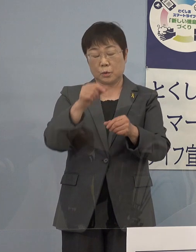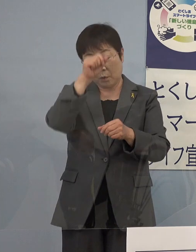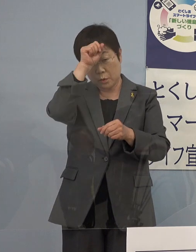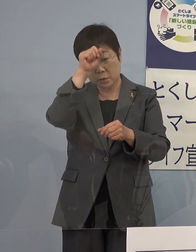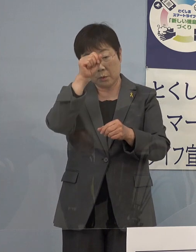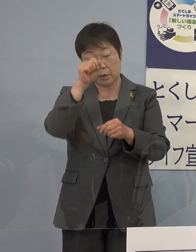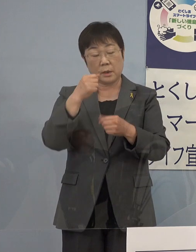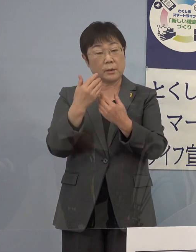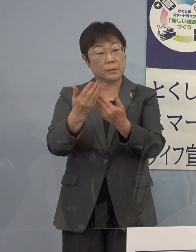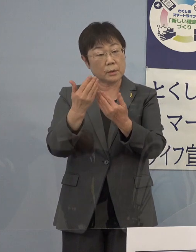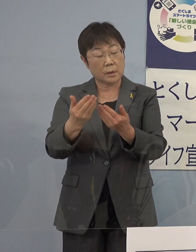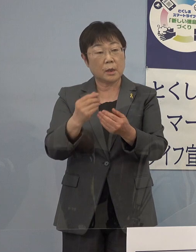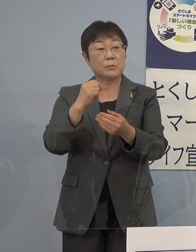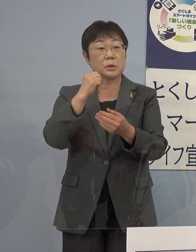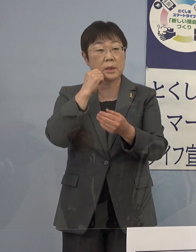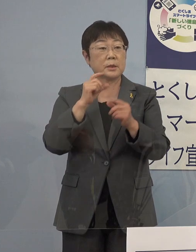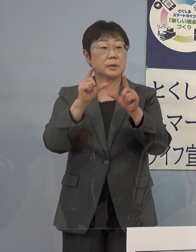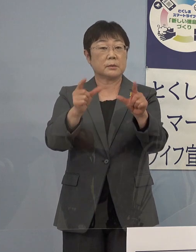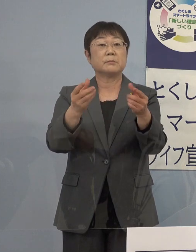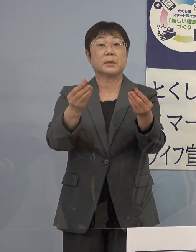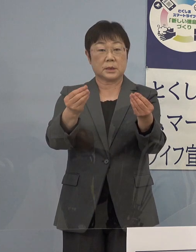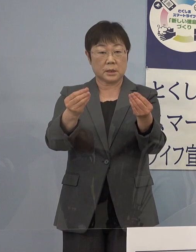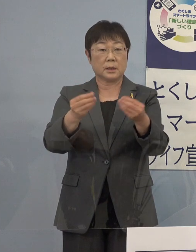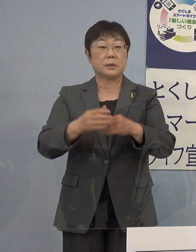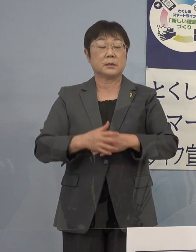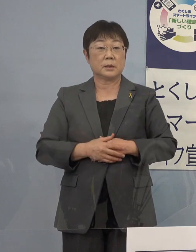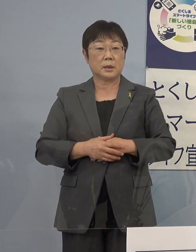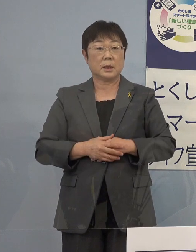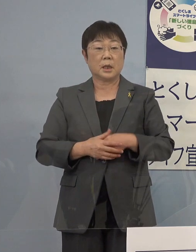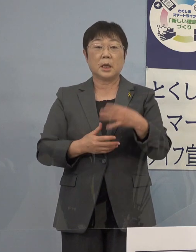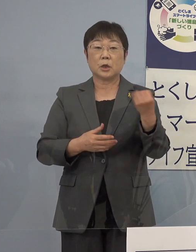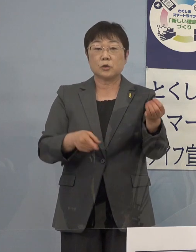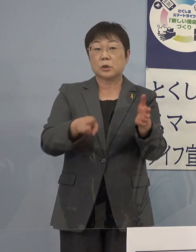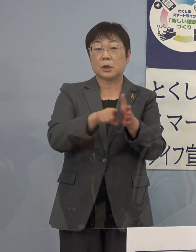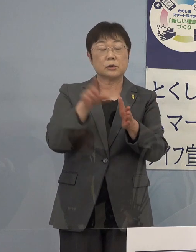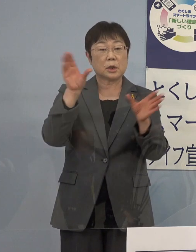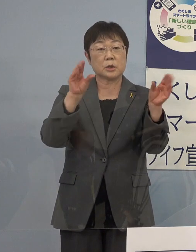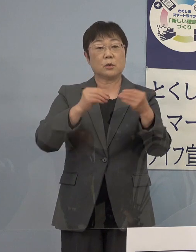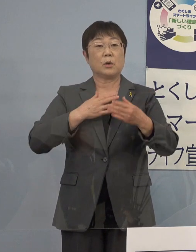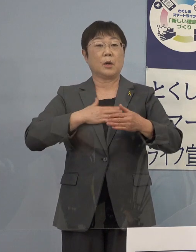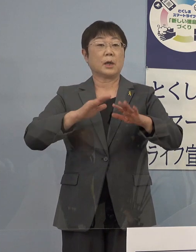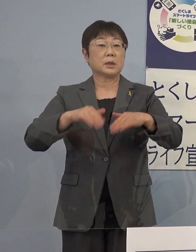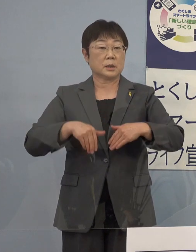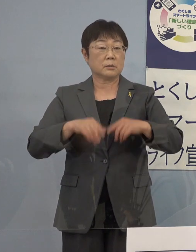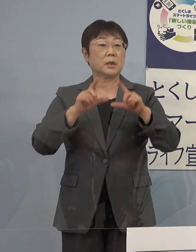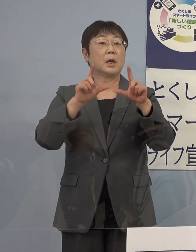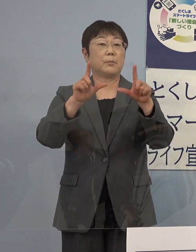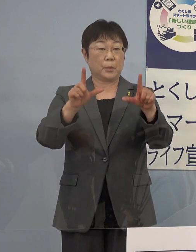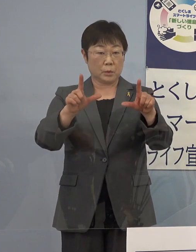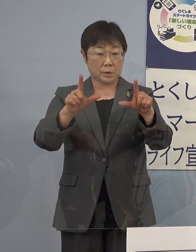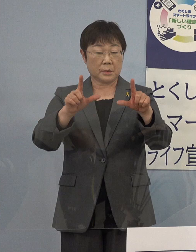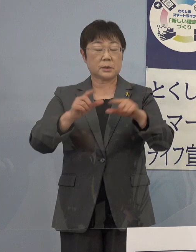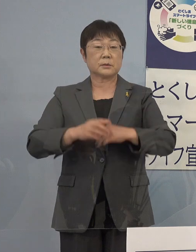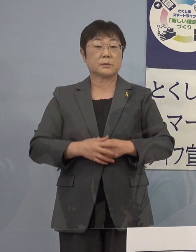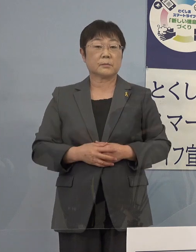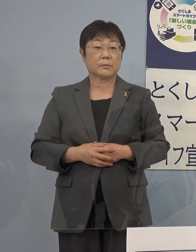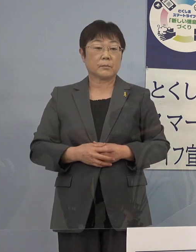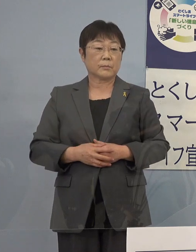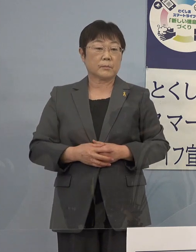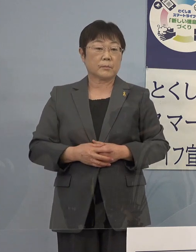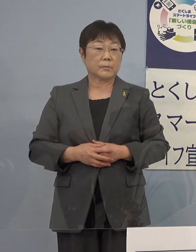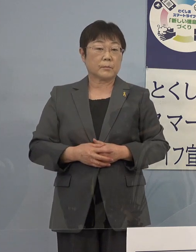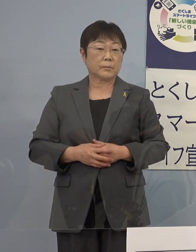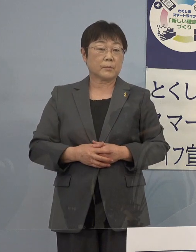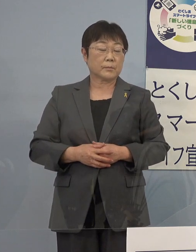聞き取りが難しいですよと申し上げたんですが、いくつか追加情報が分かりましたので発表させていただきたいと思います